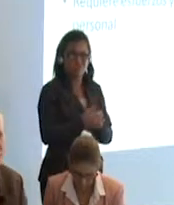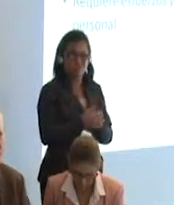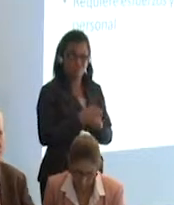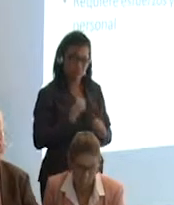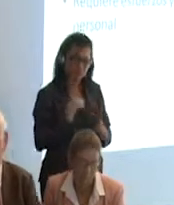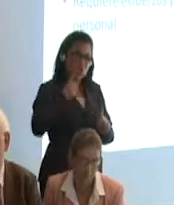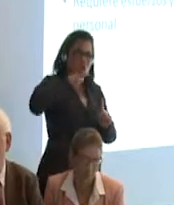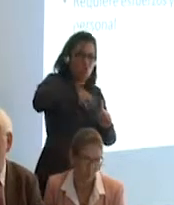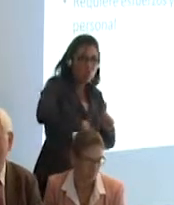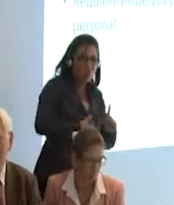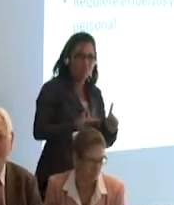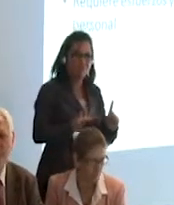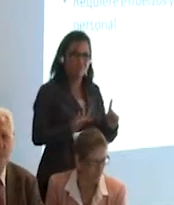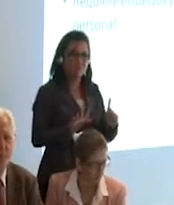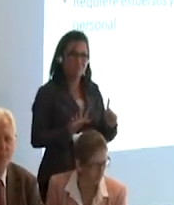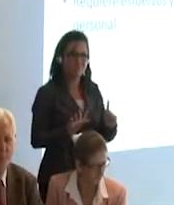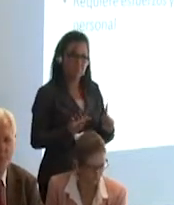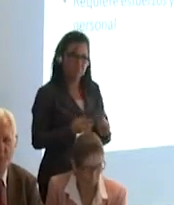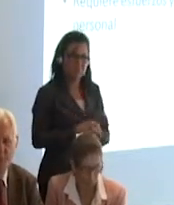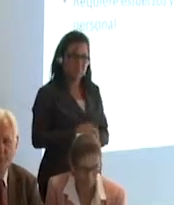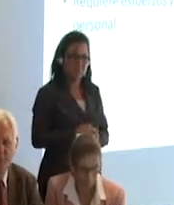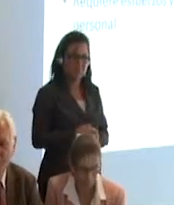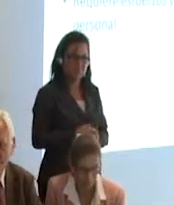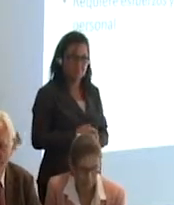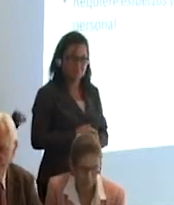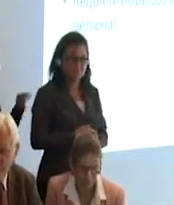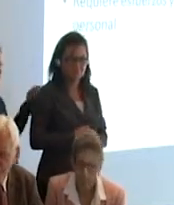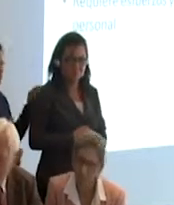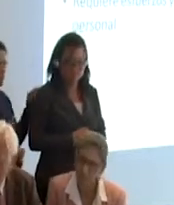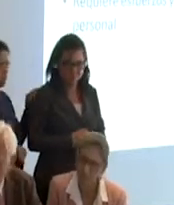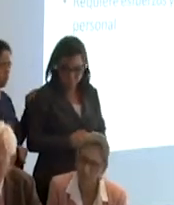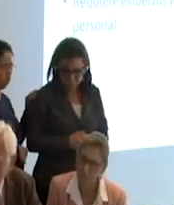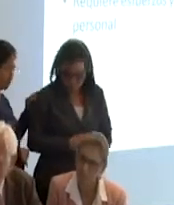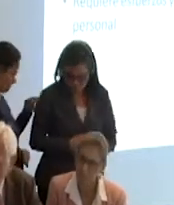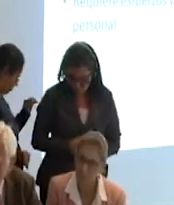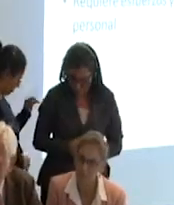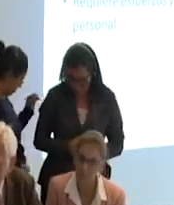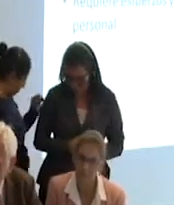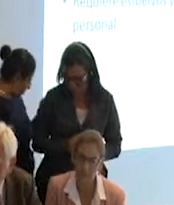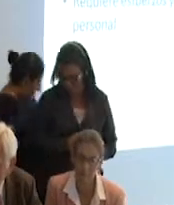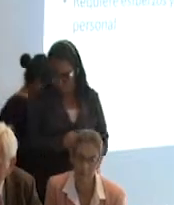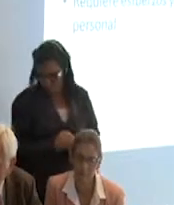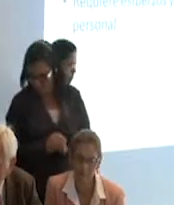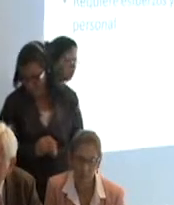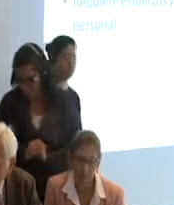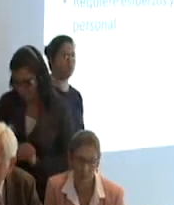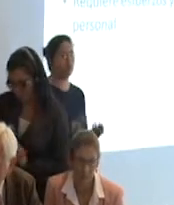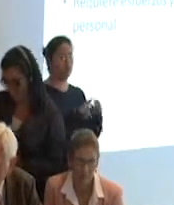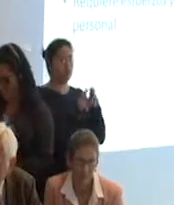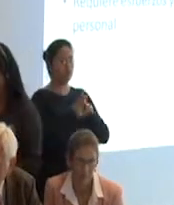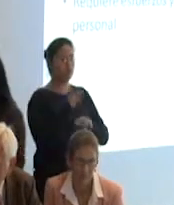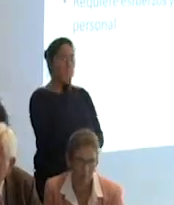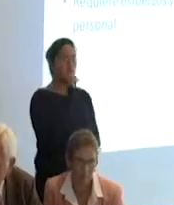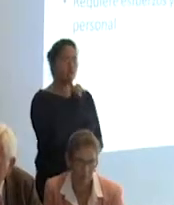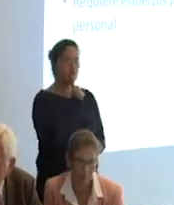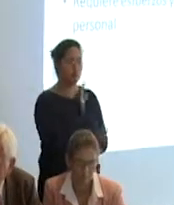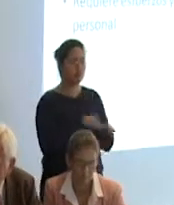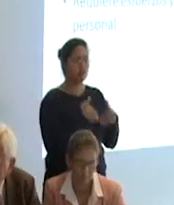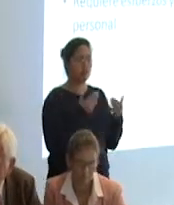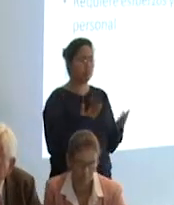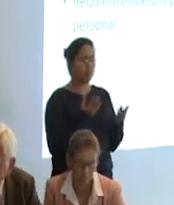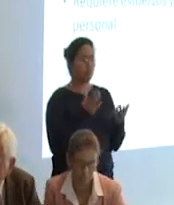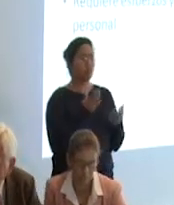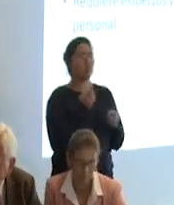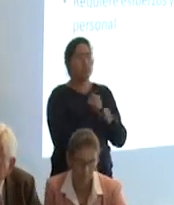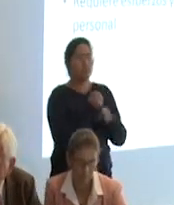no hablan mucho del rol de este personal de los ULIS, de las unidades de inclusión. En el caso de los sordos, ¿cómo